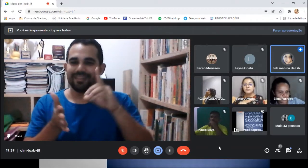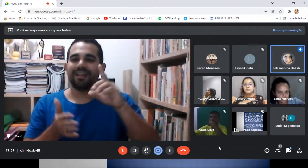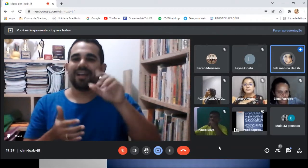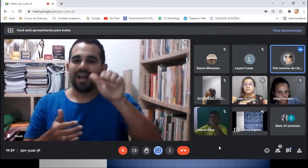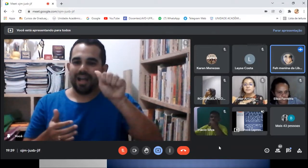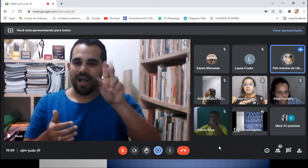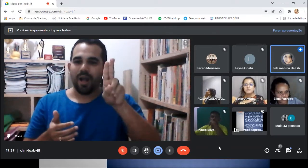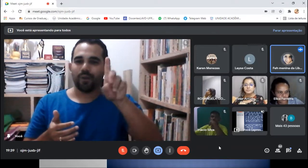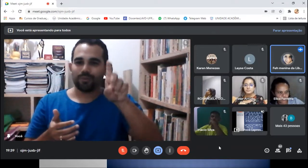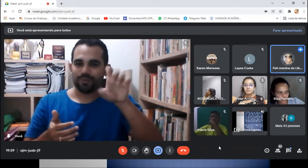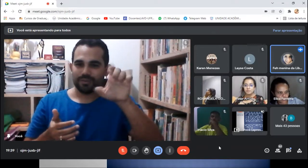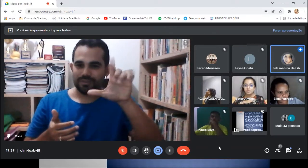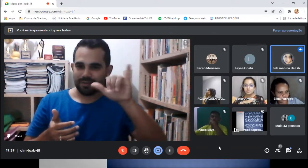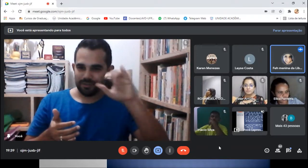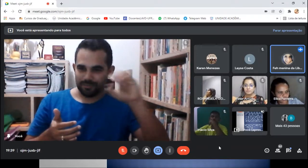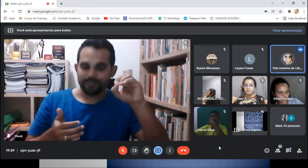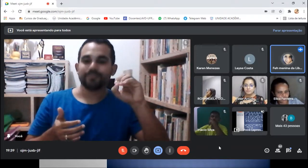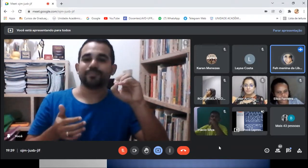Ainda vendo o significado dentro do dicionário Aurélio,